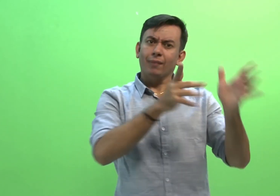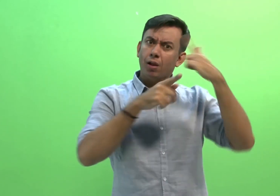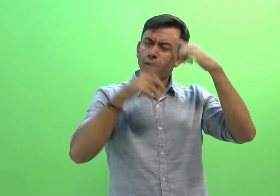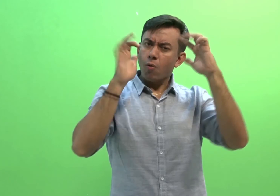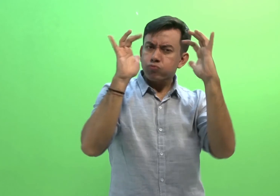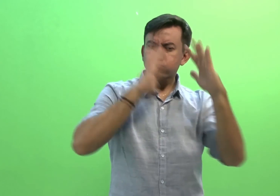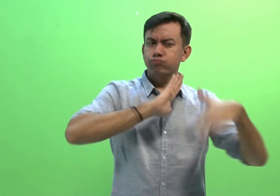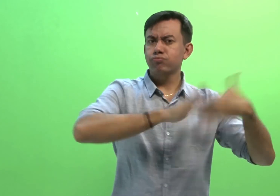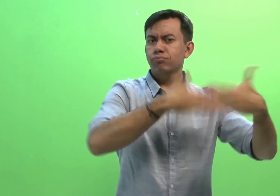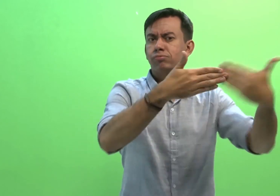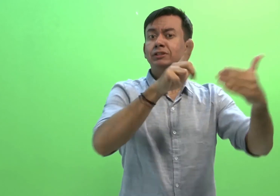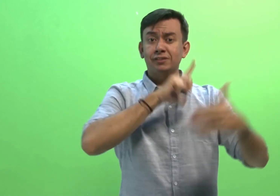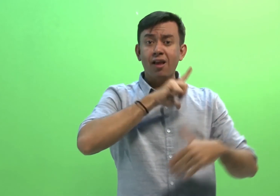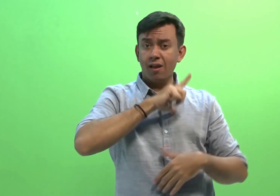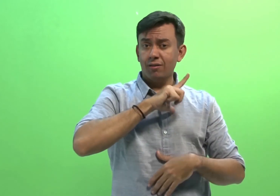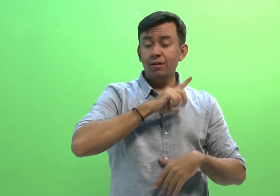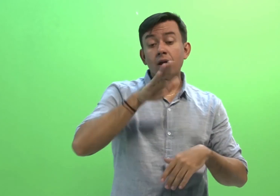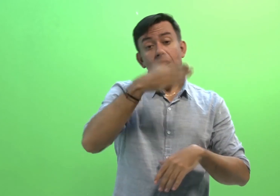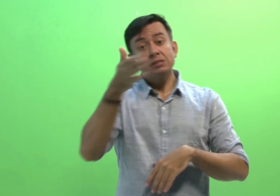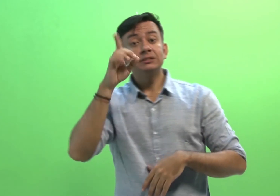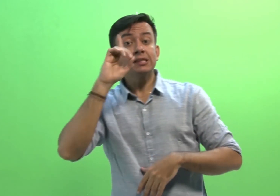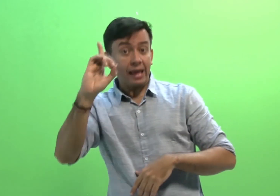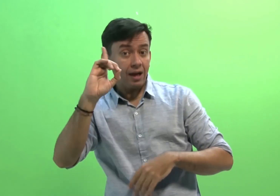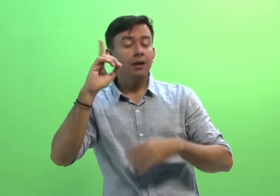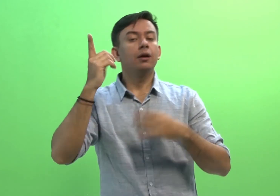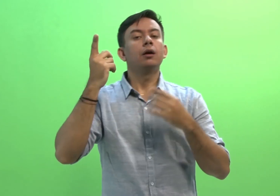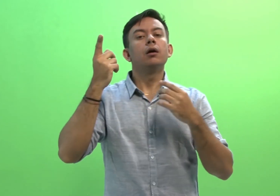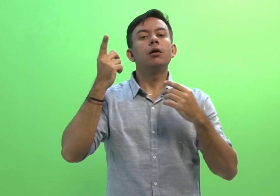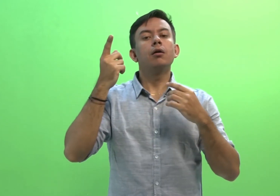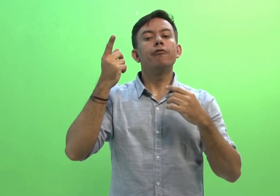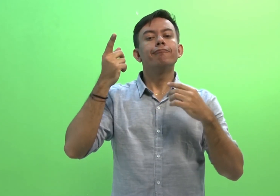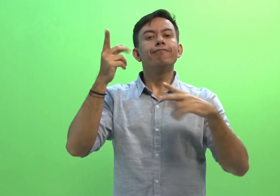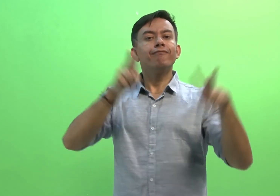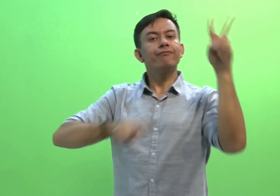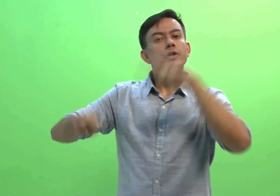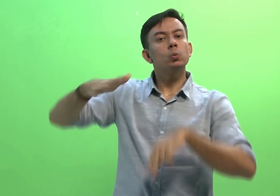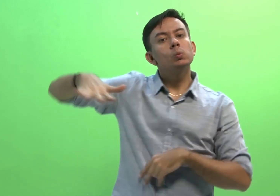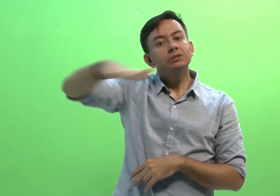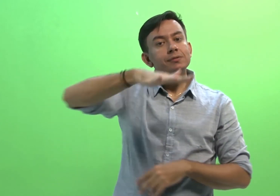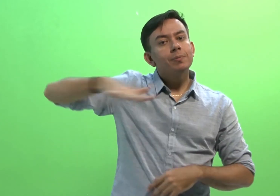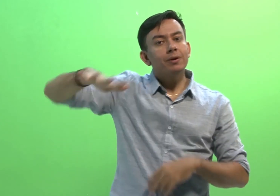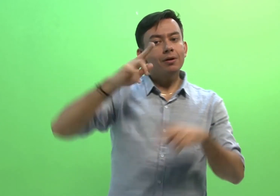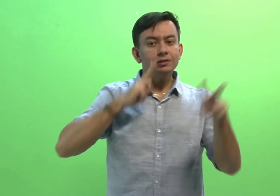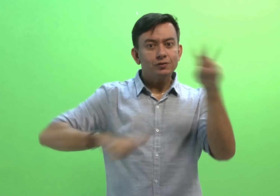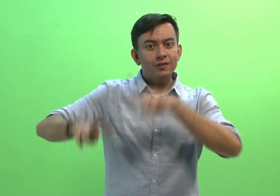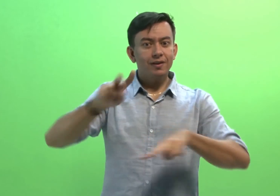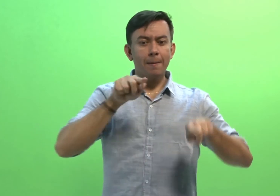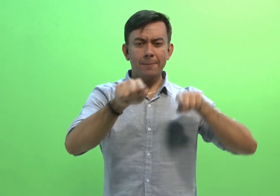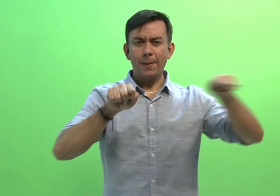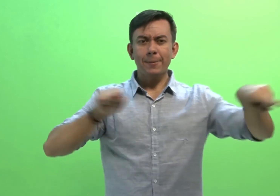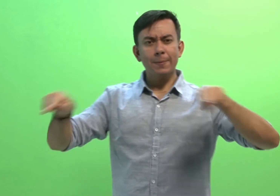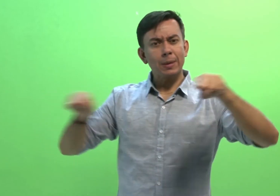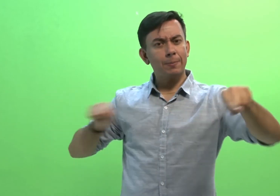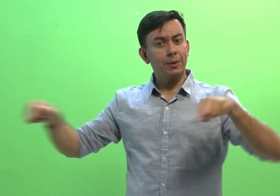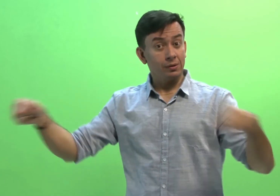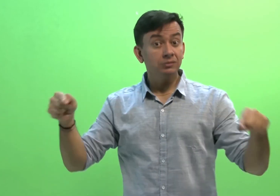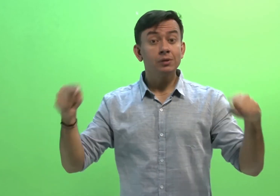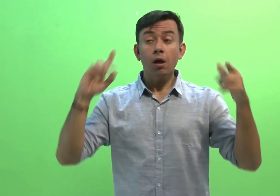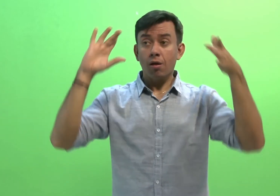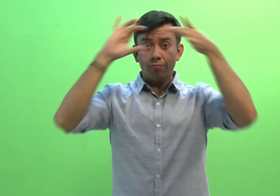no hemisfério esquerdo. Então, e no direito, vai ser responsável pela visão de apontamento, de localização, e